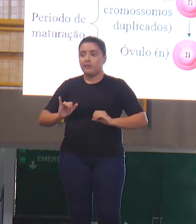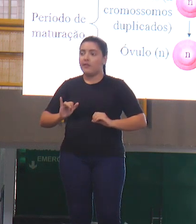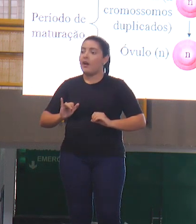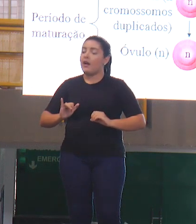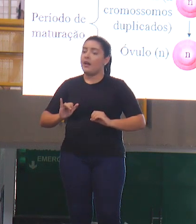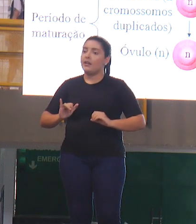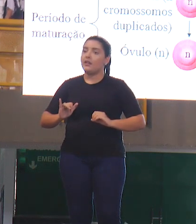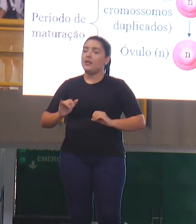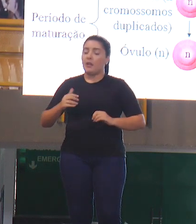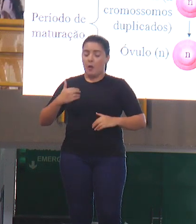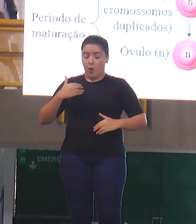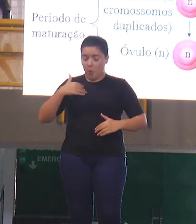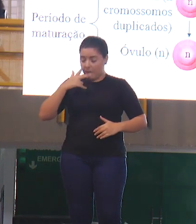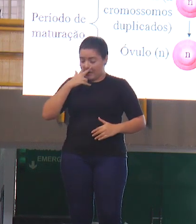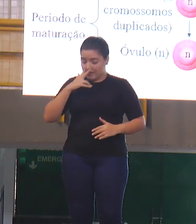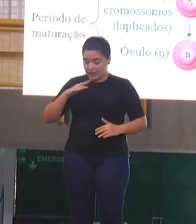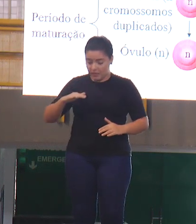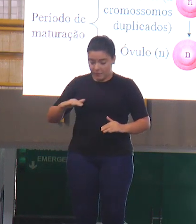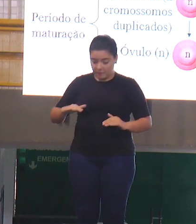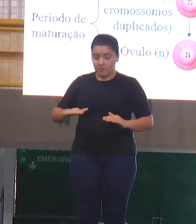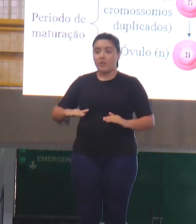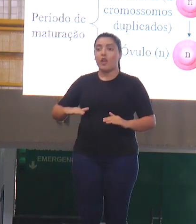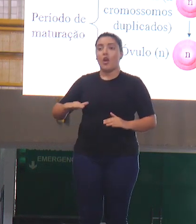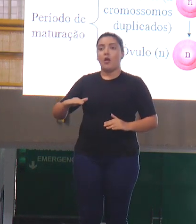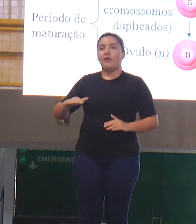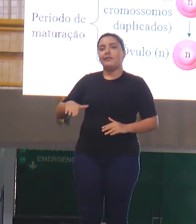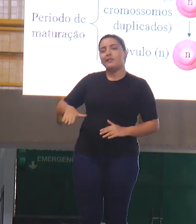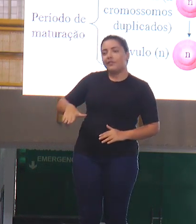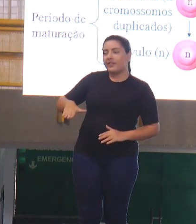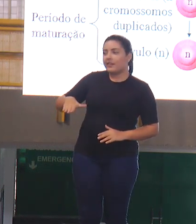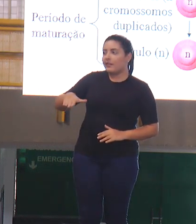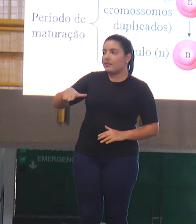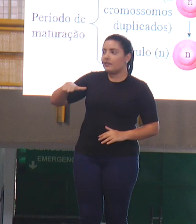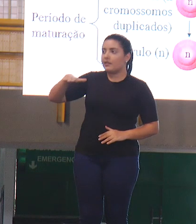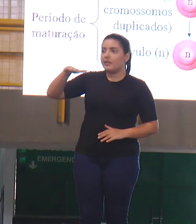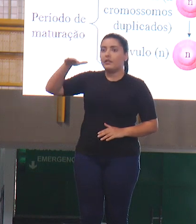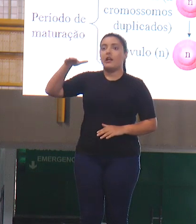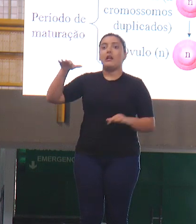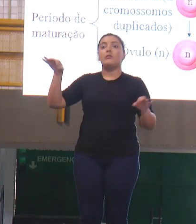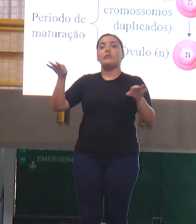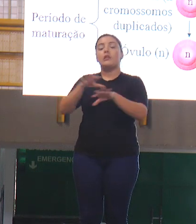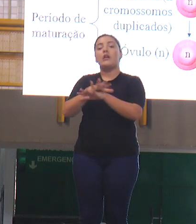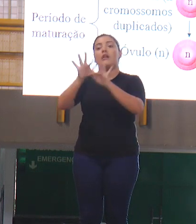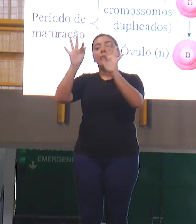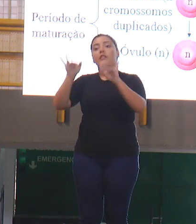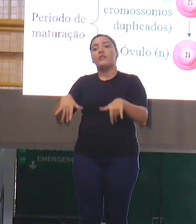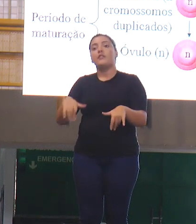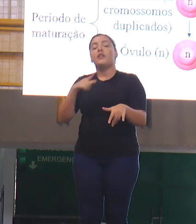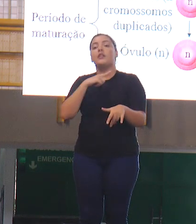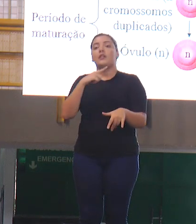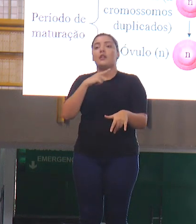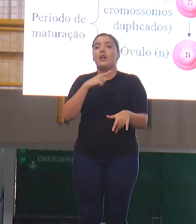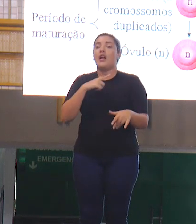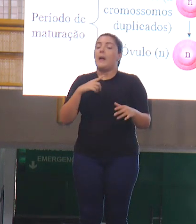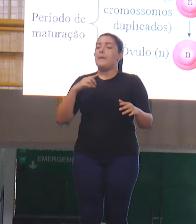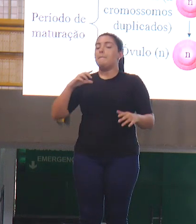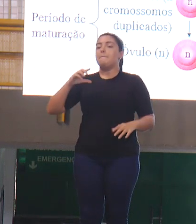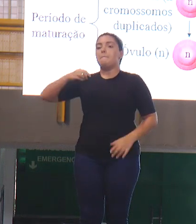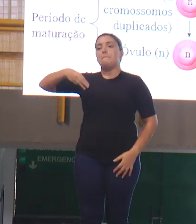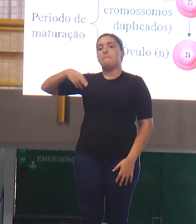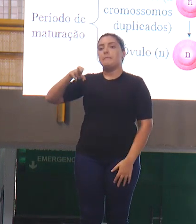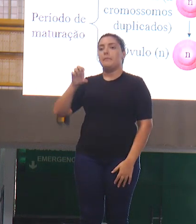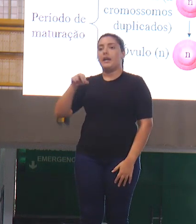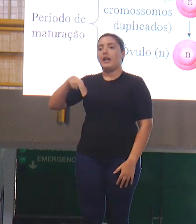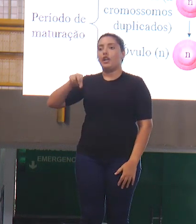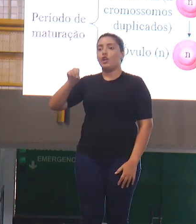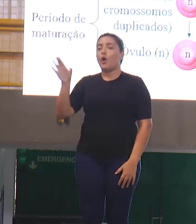na puberdade e durante a sua vida fértil, e vai terminar quando chega o quê? No processo da menopausa. Como